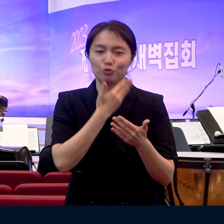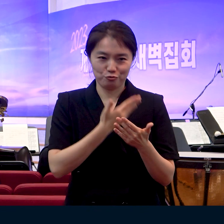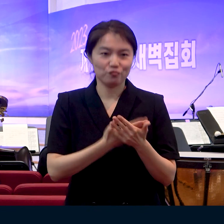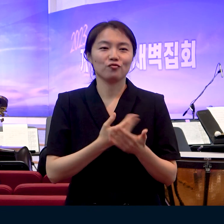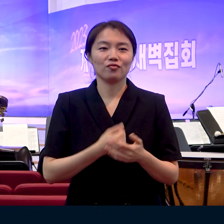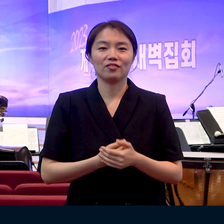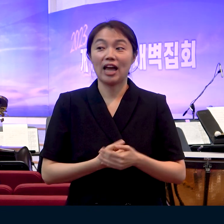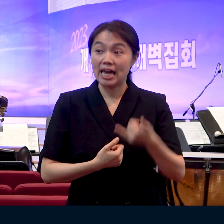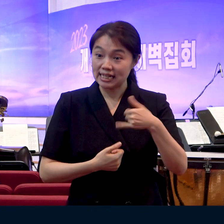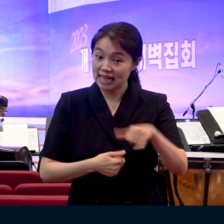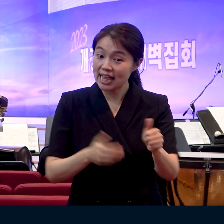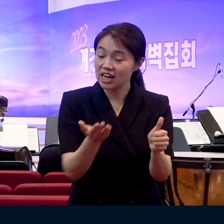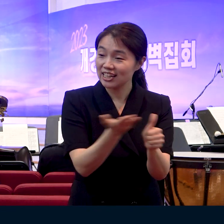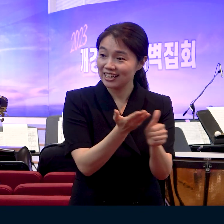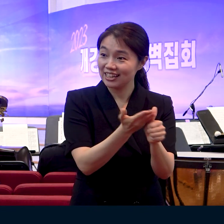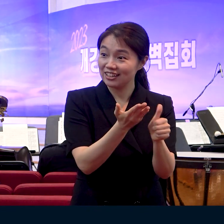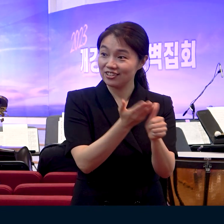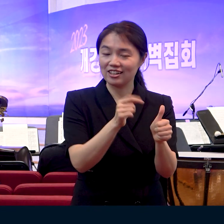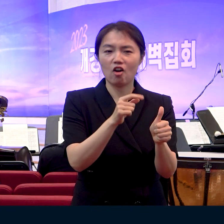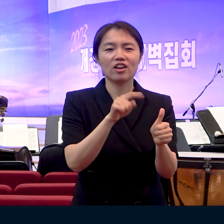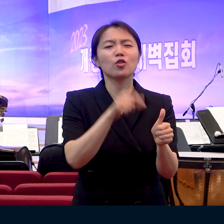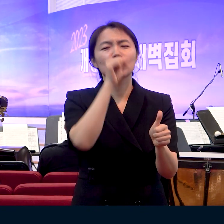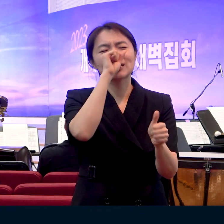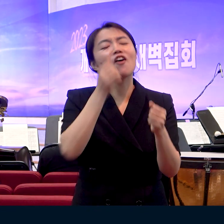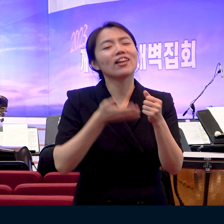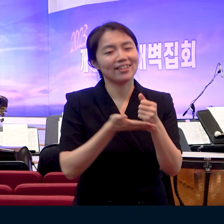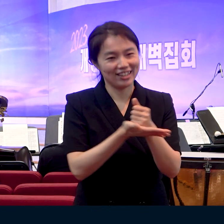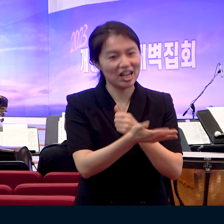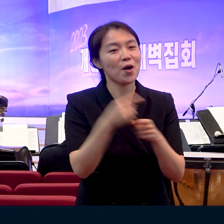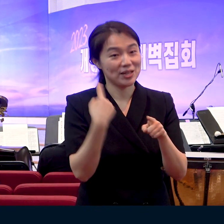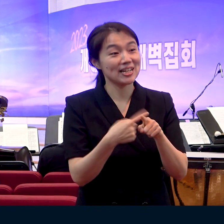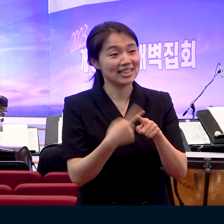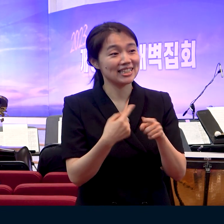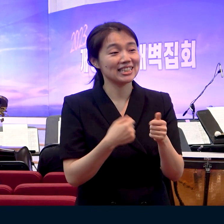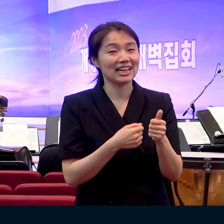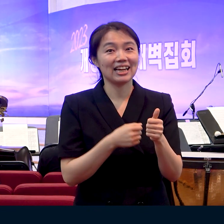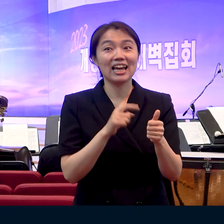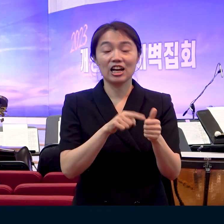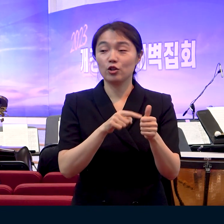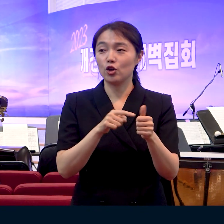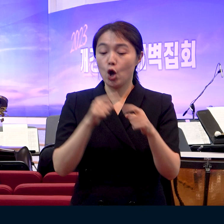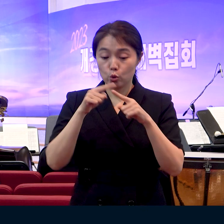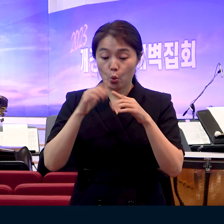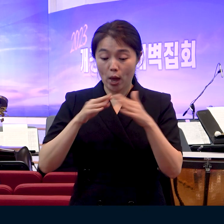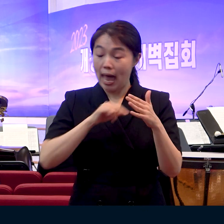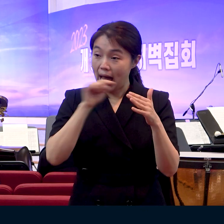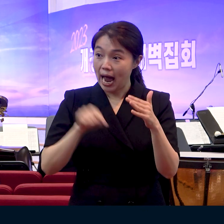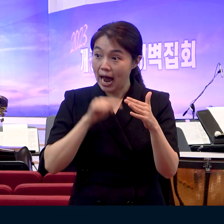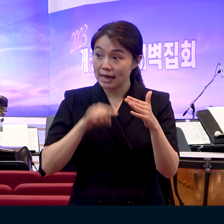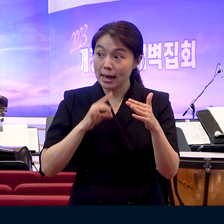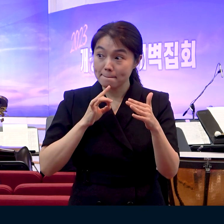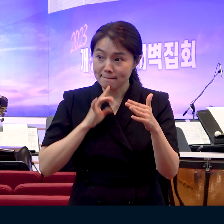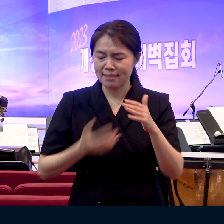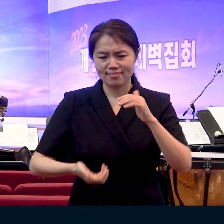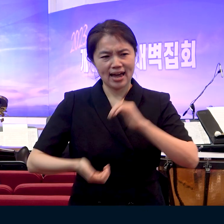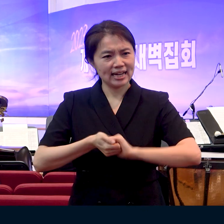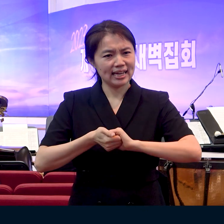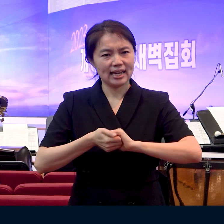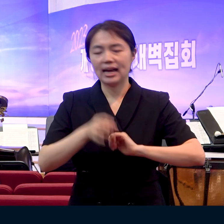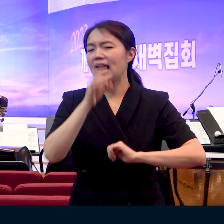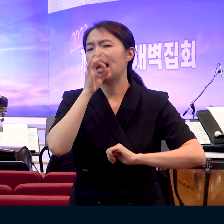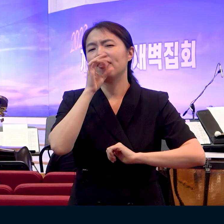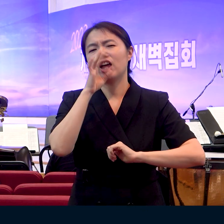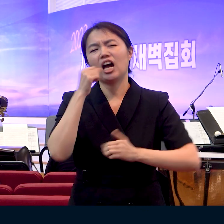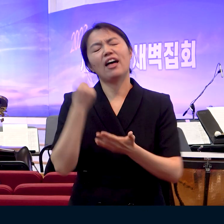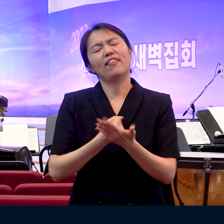키우는 이 선한 영향력을 끼치는 사역을 교회 안에만 있게 하는 것이 이게 안타까운